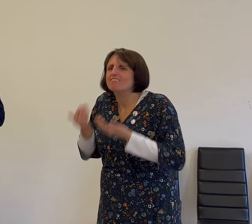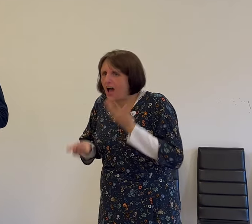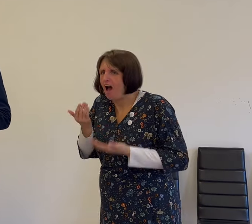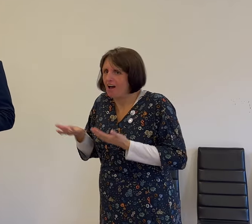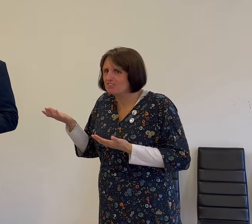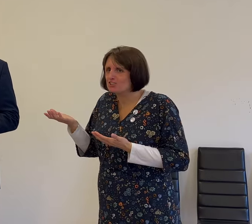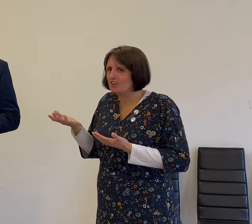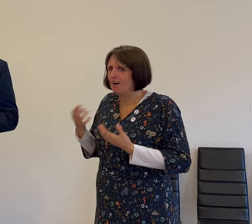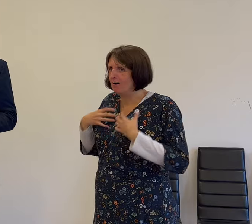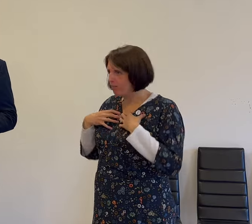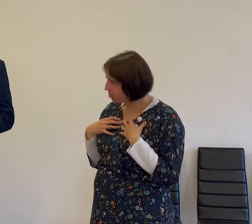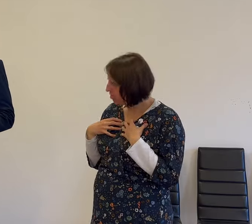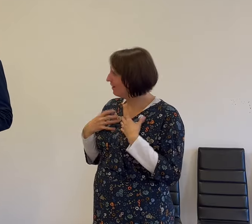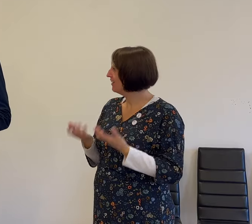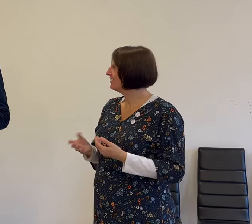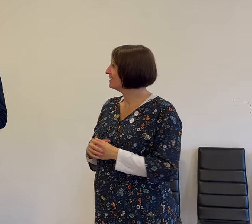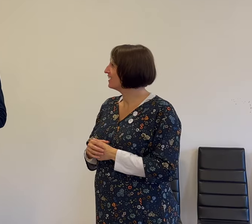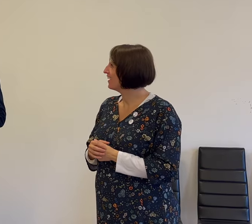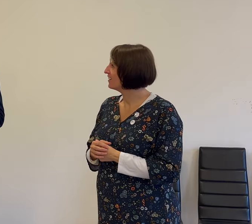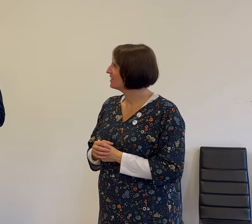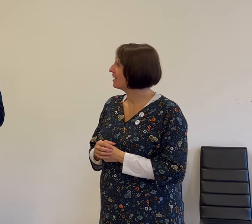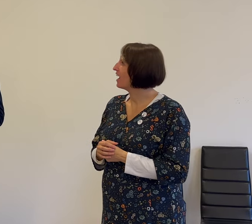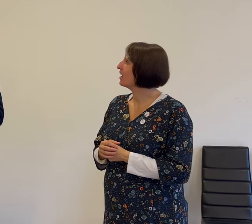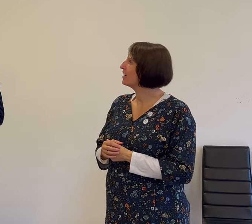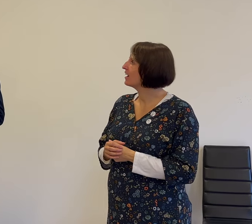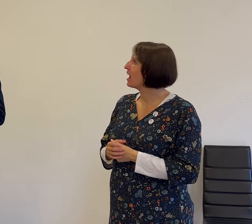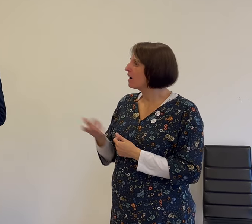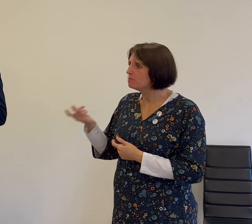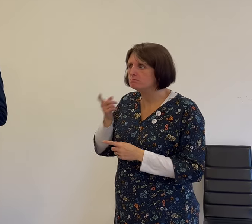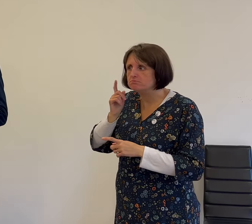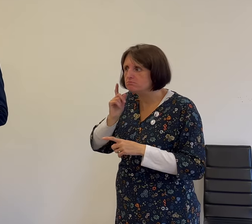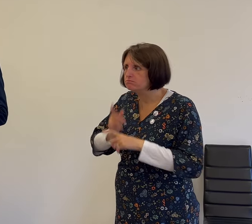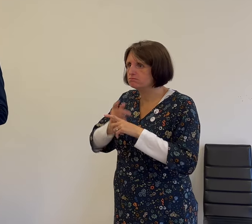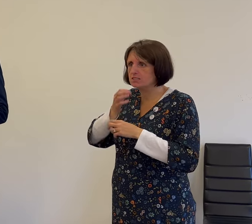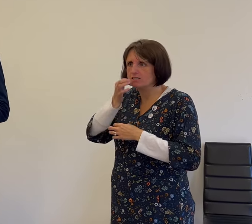No, si řeknete, to je opět zcela přesná informace,